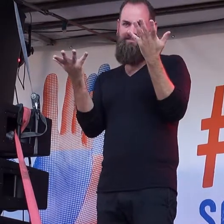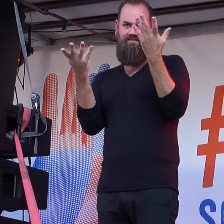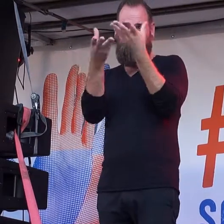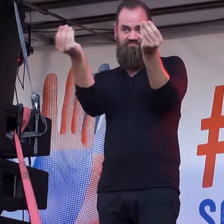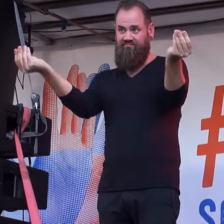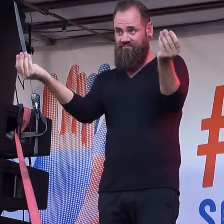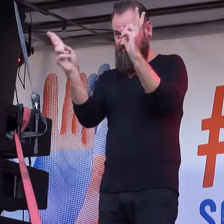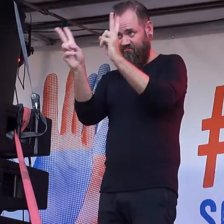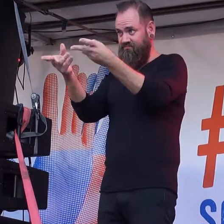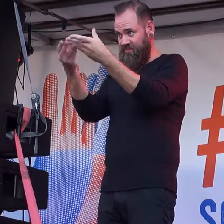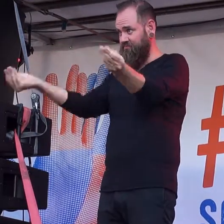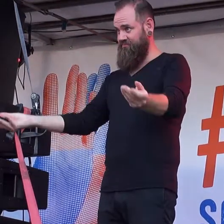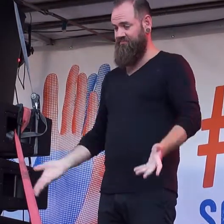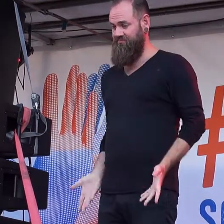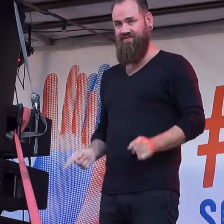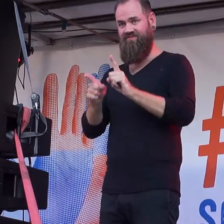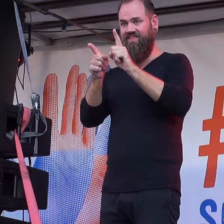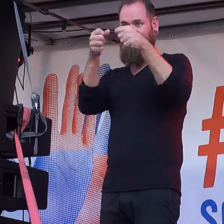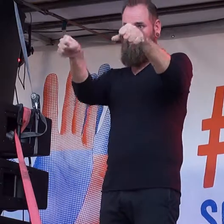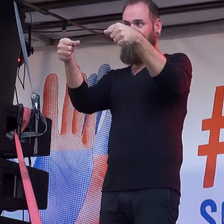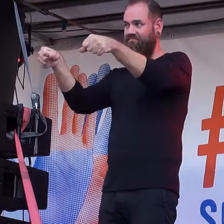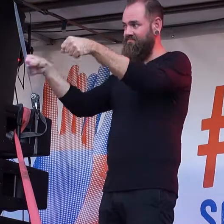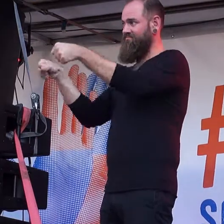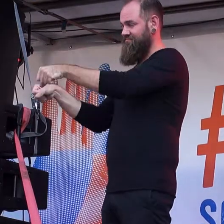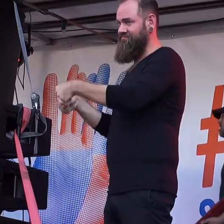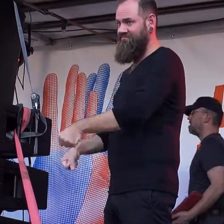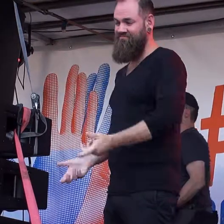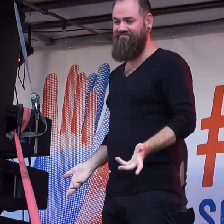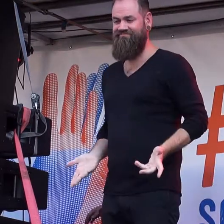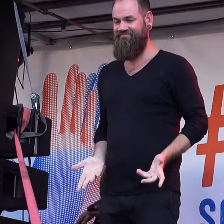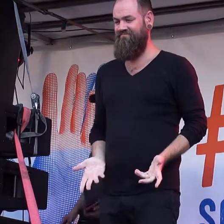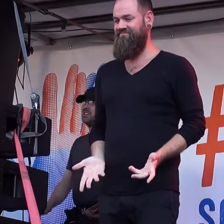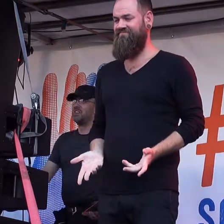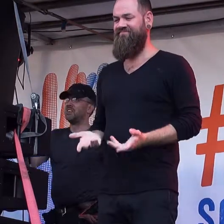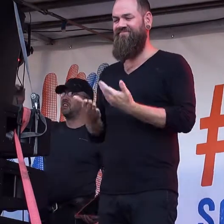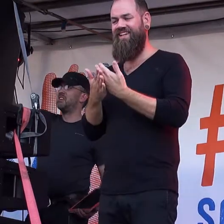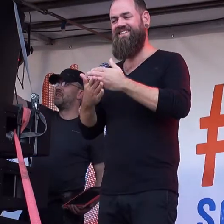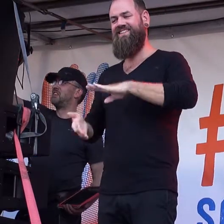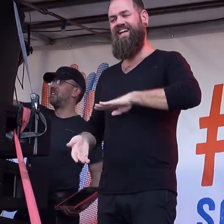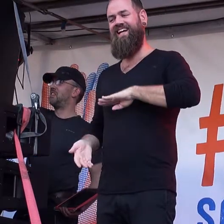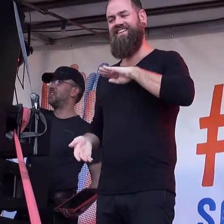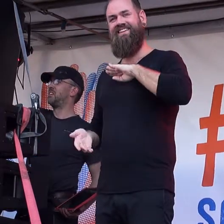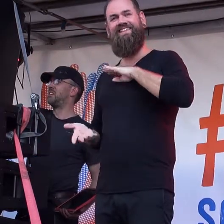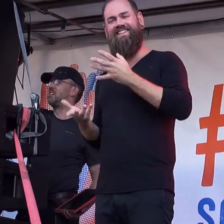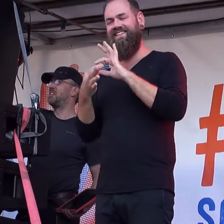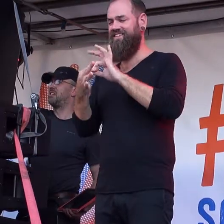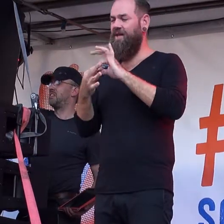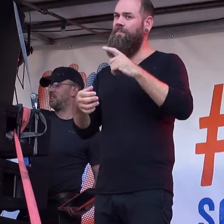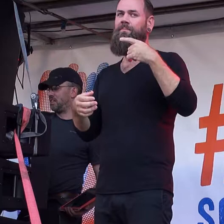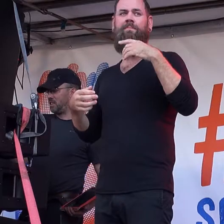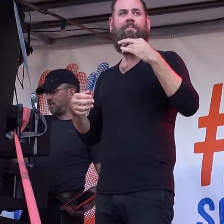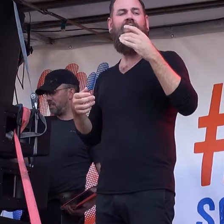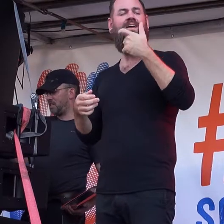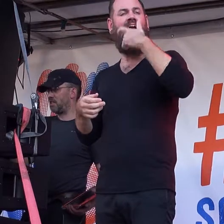rassismus ist kein und keine meinung rassismus ist ein verbrechen wie die ehemalige bürgermeisterin von